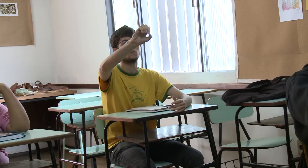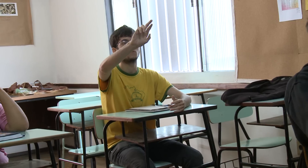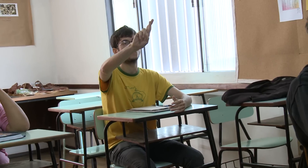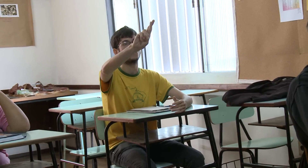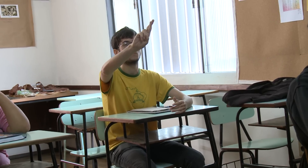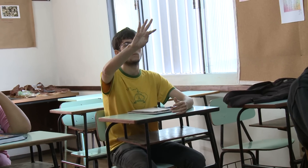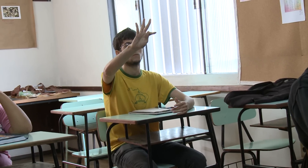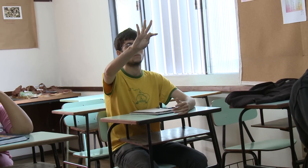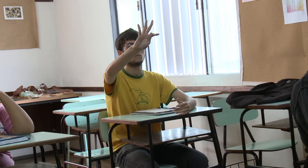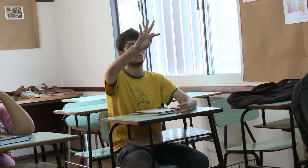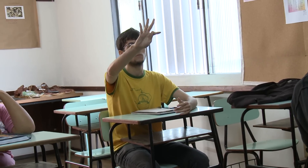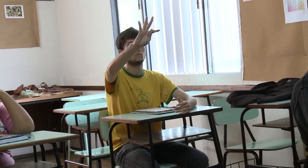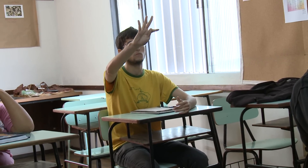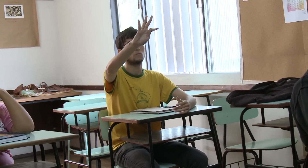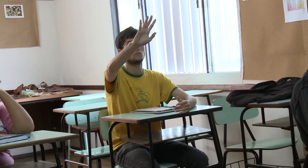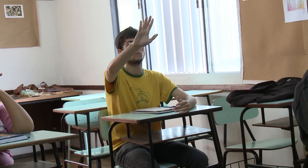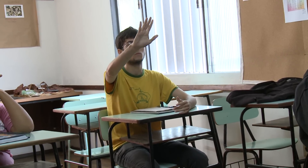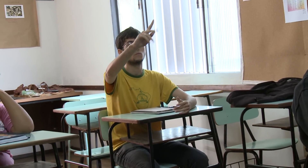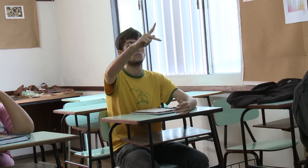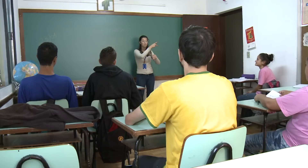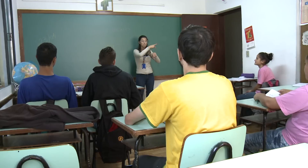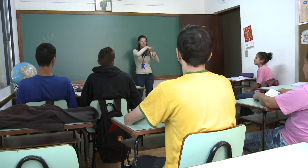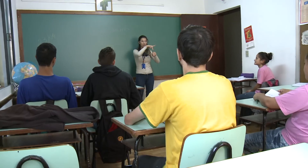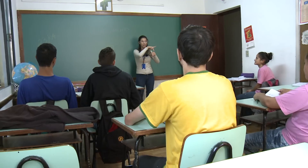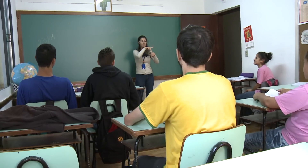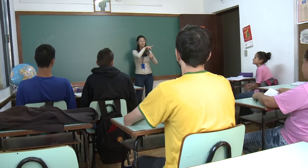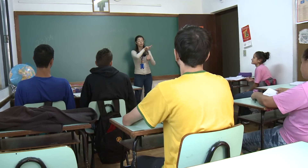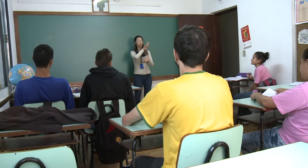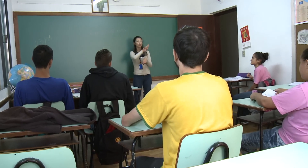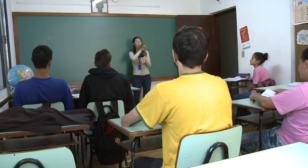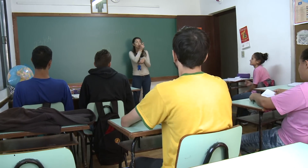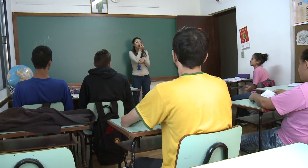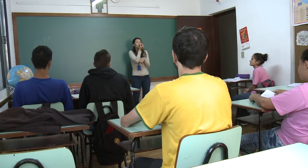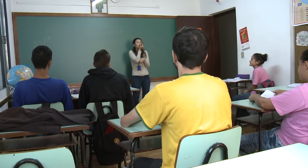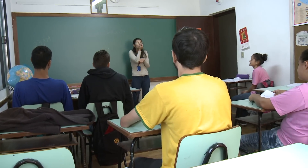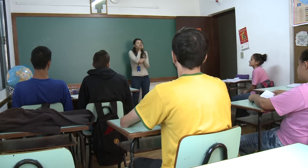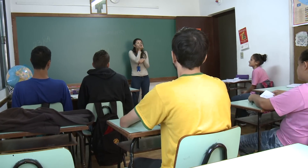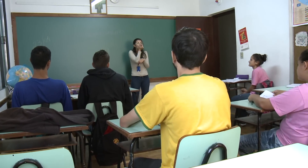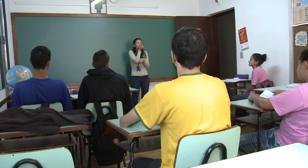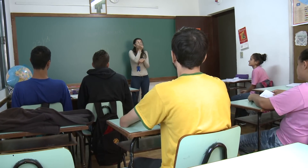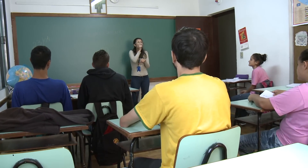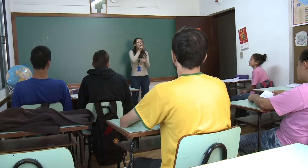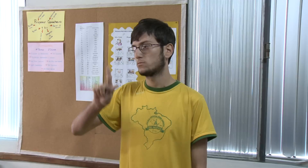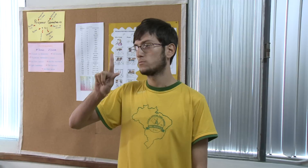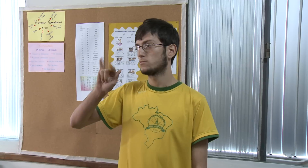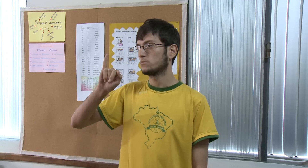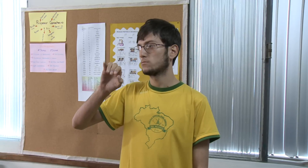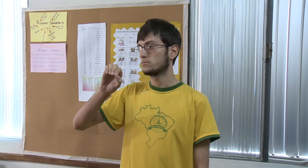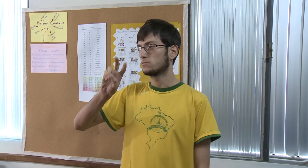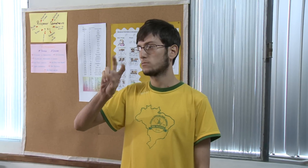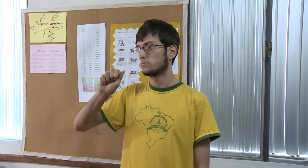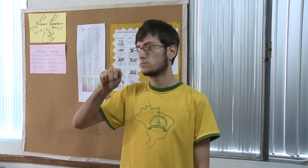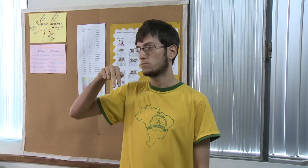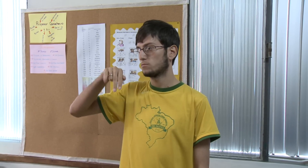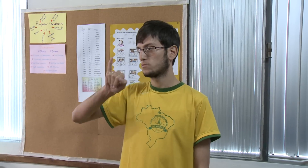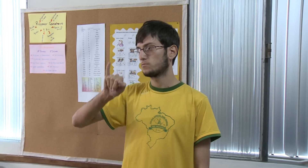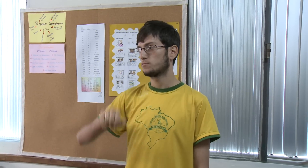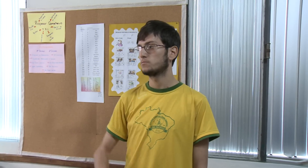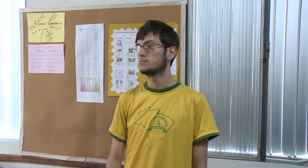Desde os quatro anos de idade, Giovanni desbrava as fronteiras do conhecimento. Se existiam algumas barreiras